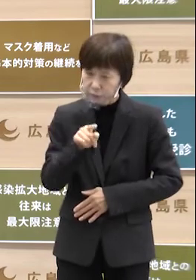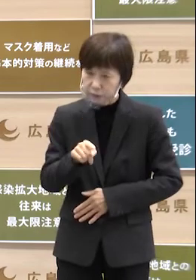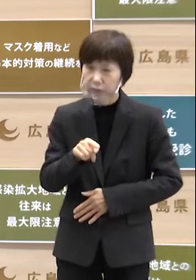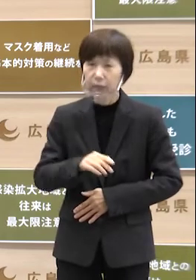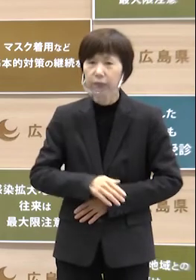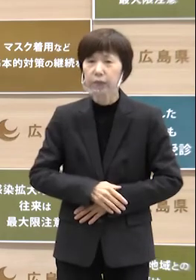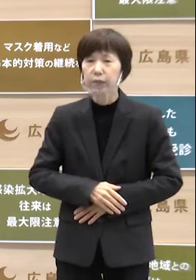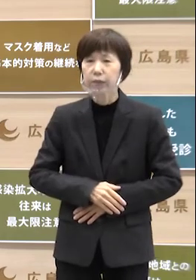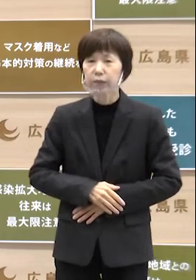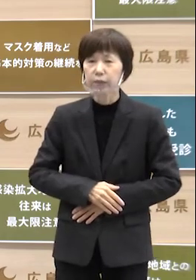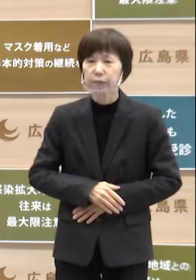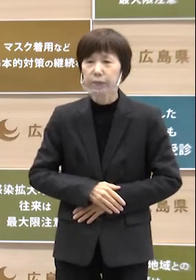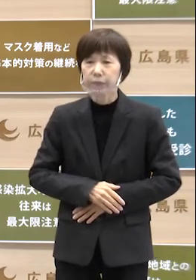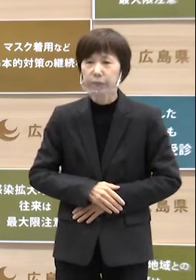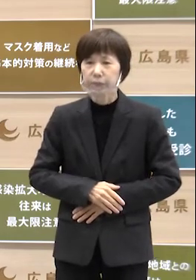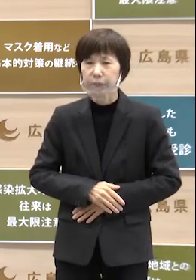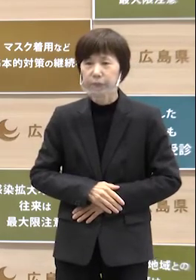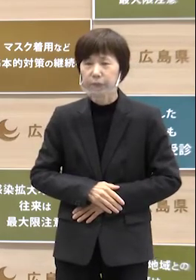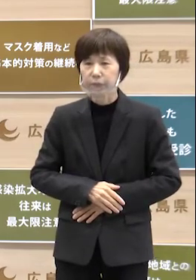的なものなので、